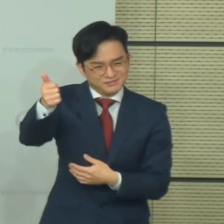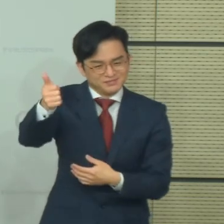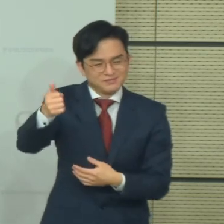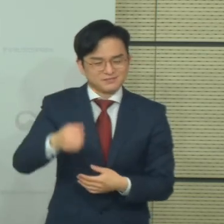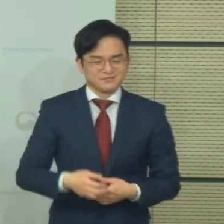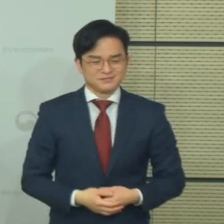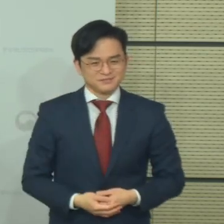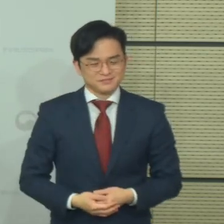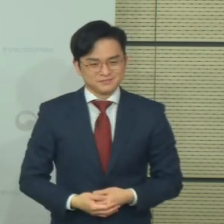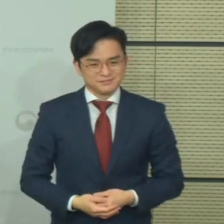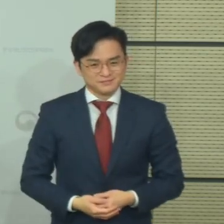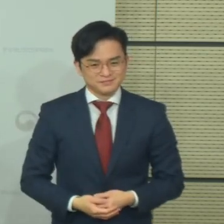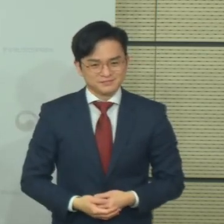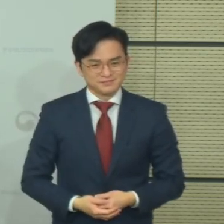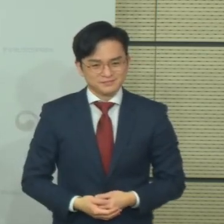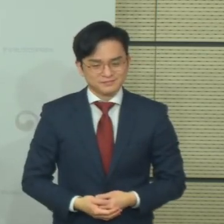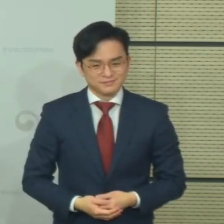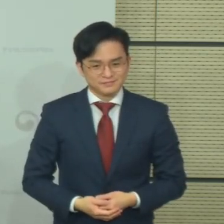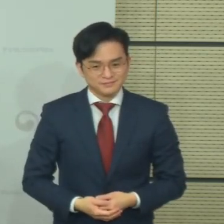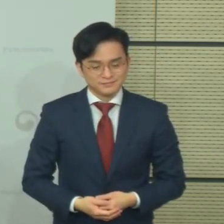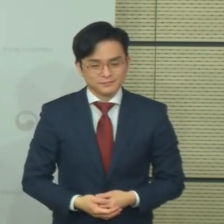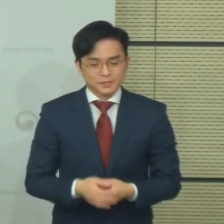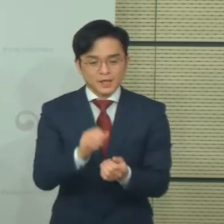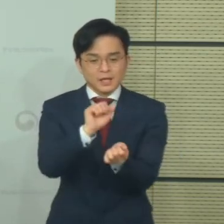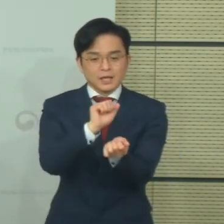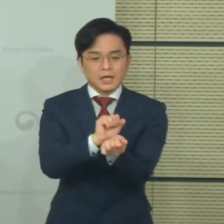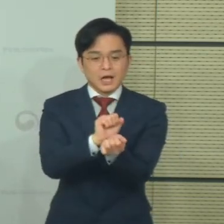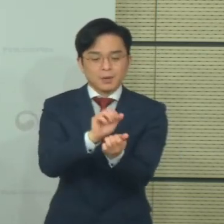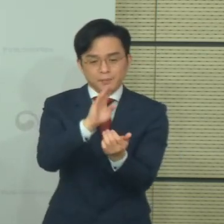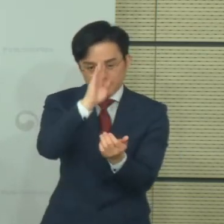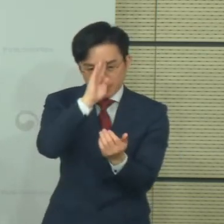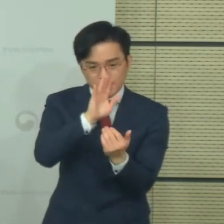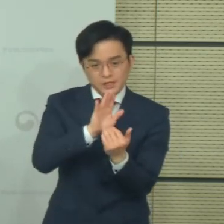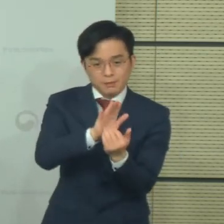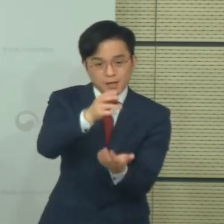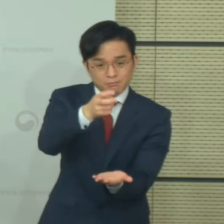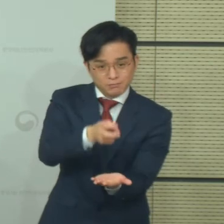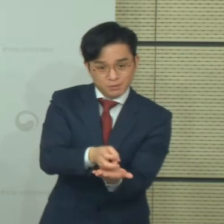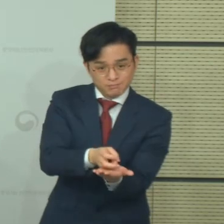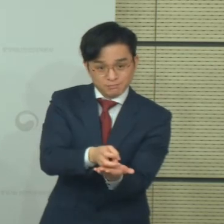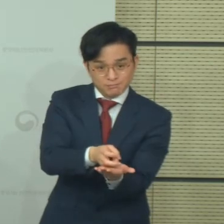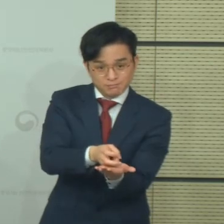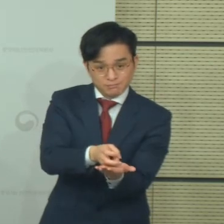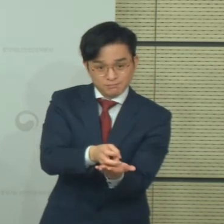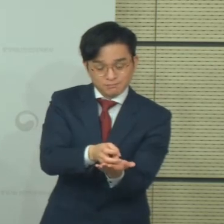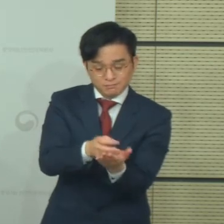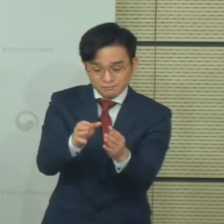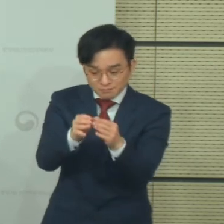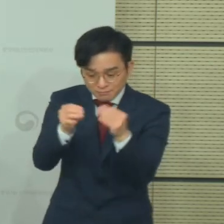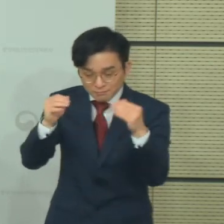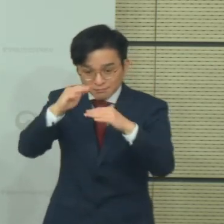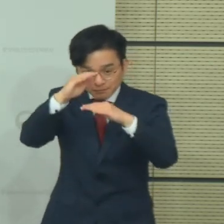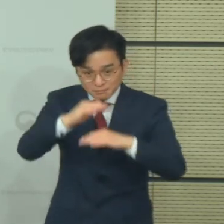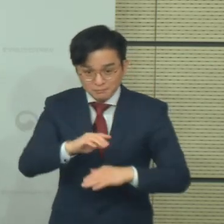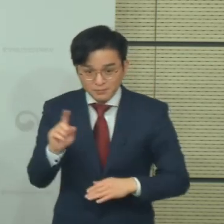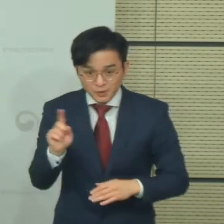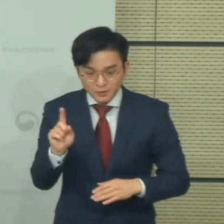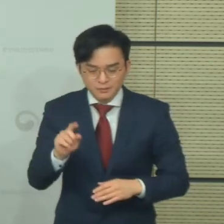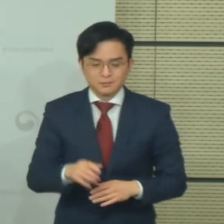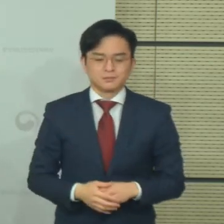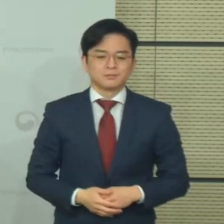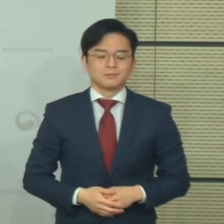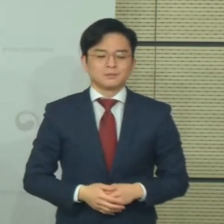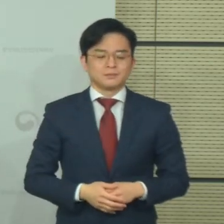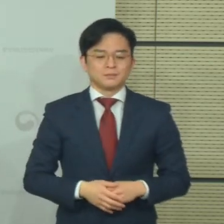아마 적용을 할 것 같고요. 일단 감염병 예방법에 따라서는 행정 명령을 어긴 경우에는 벌금 300만 원. 물론 뭐